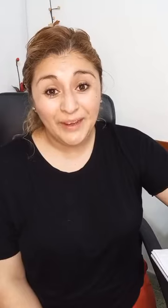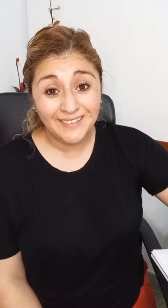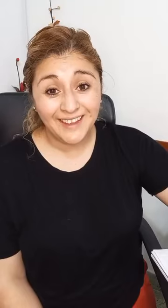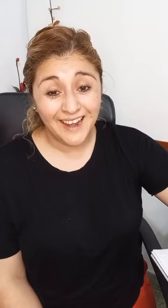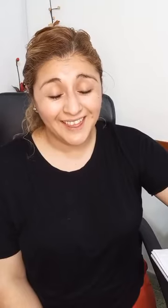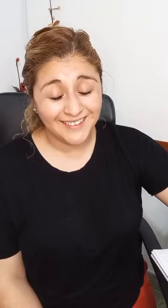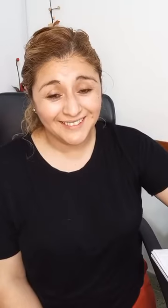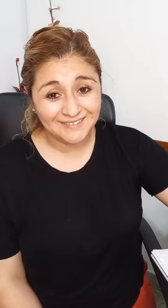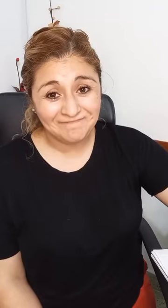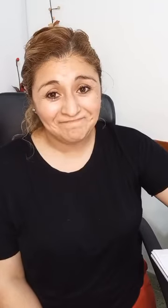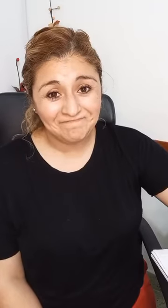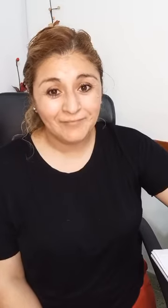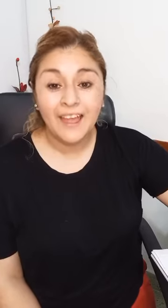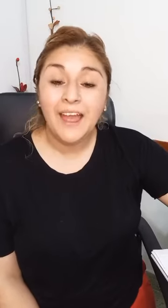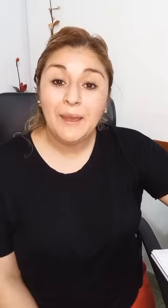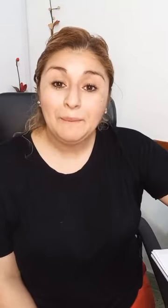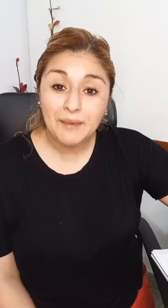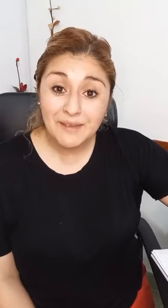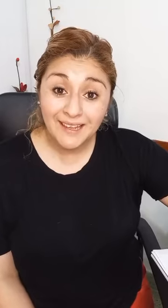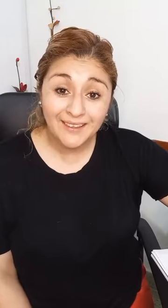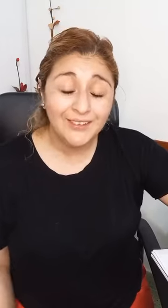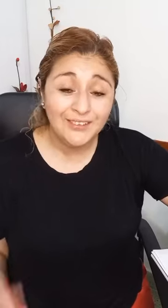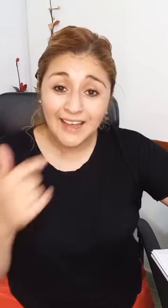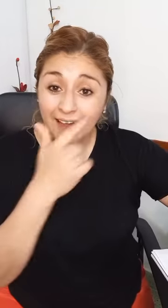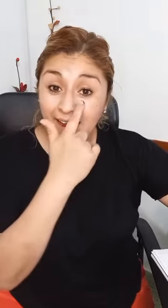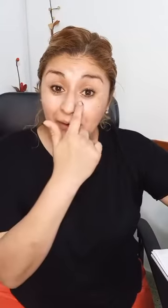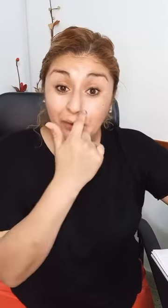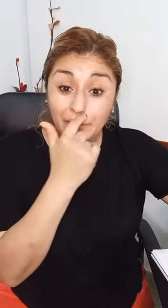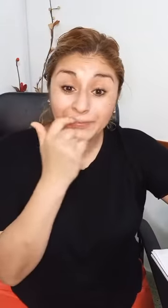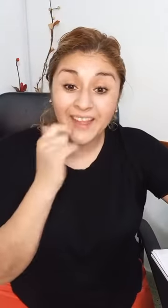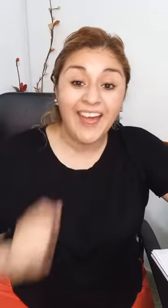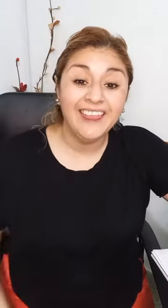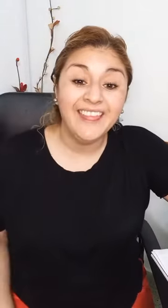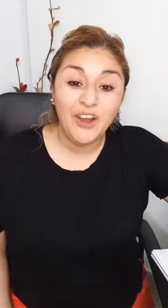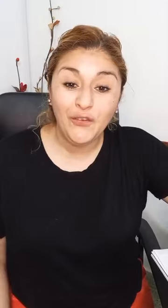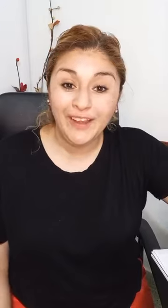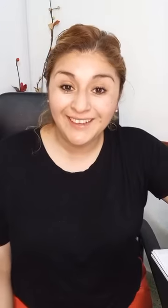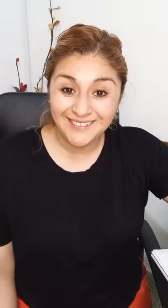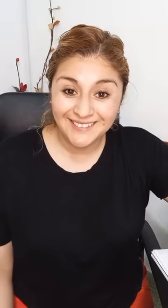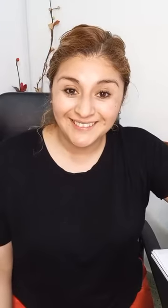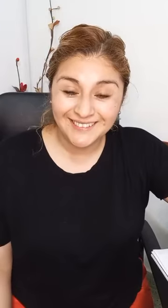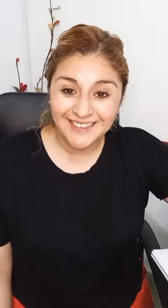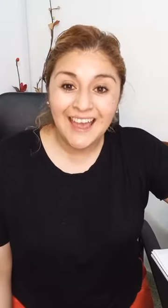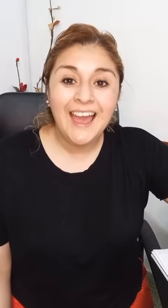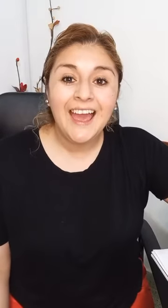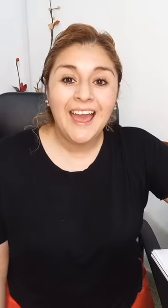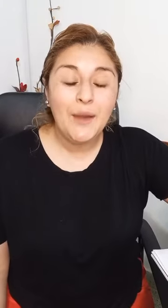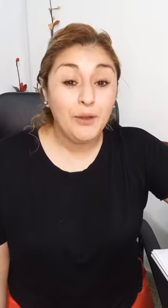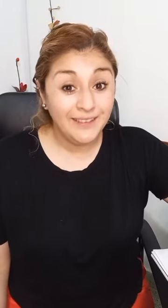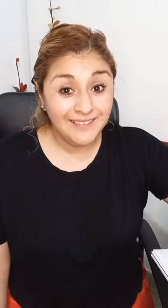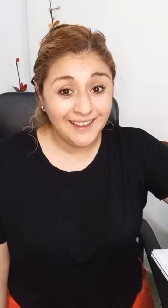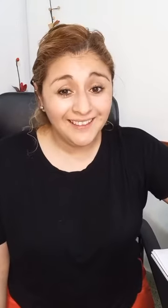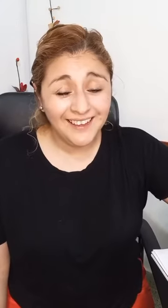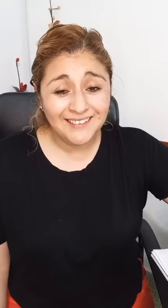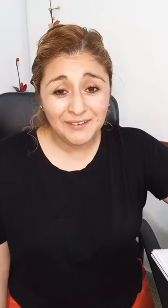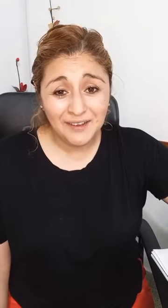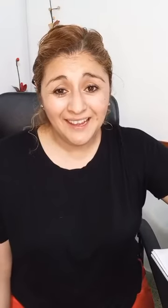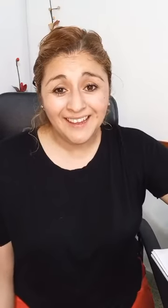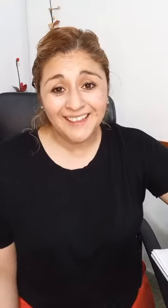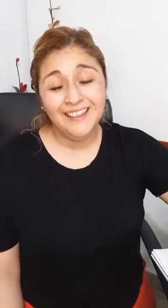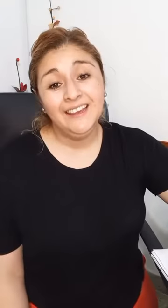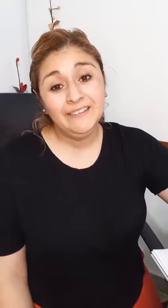¿qué tal? Buenas tardes. Bienvenidos a la reunión de jóvenes por Instagram